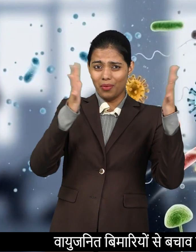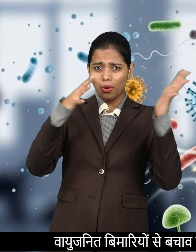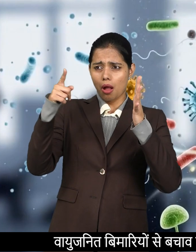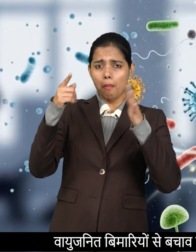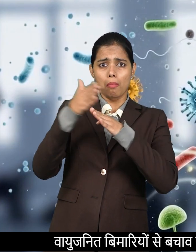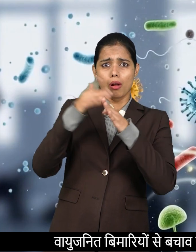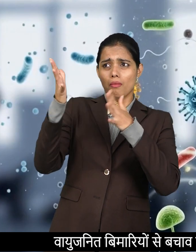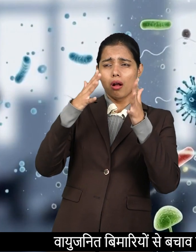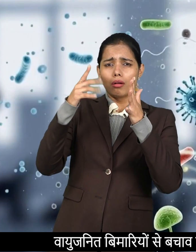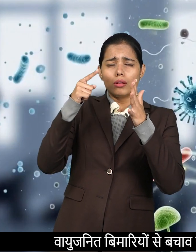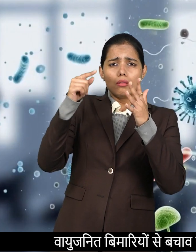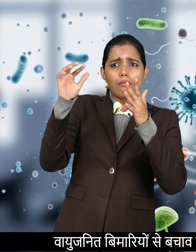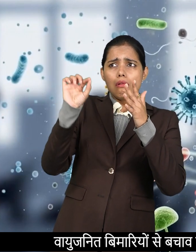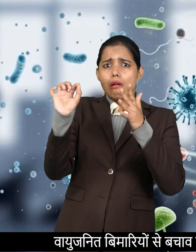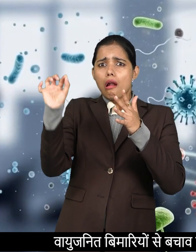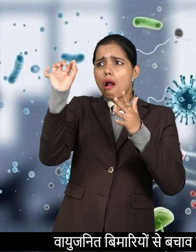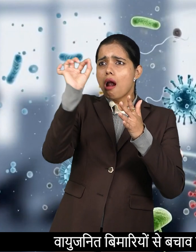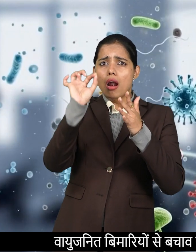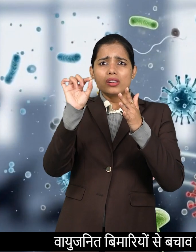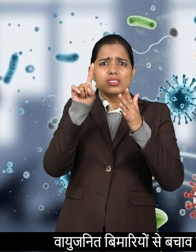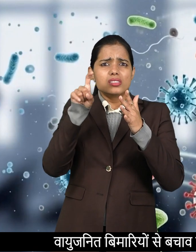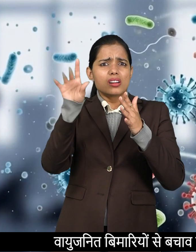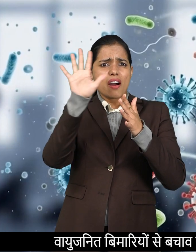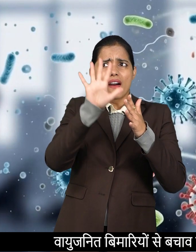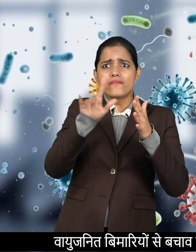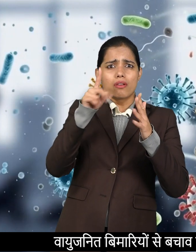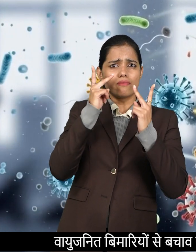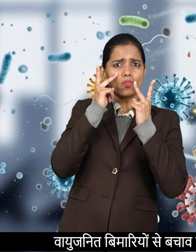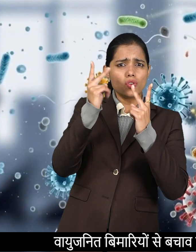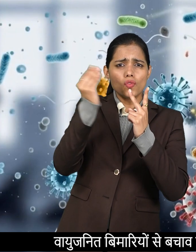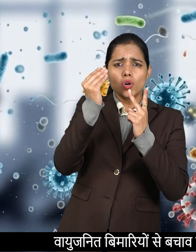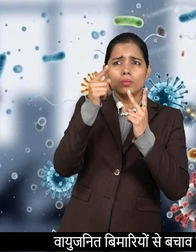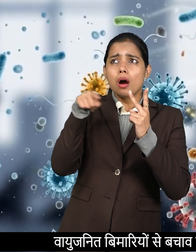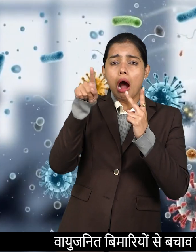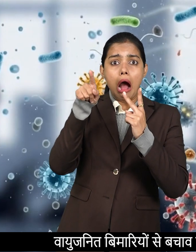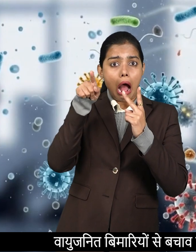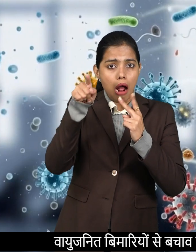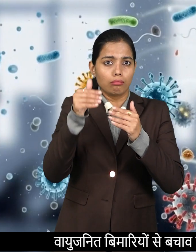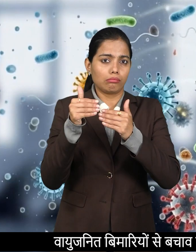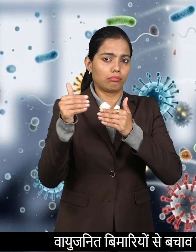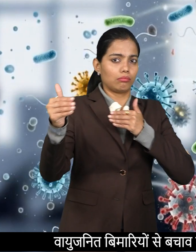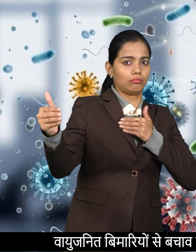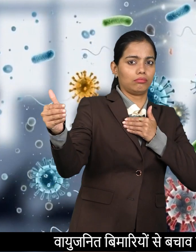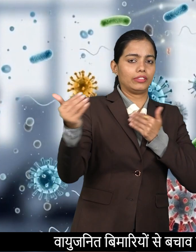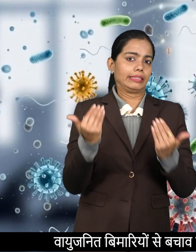वायुजनित बीमारियों से बचाव के लिए हमें कुछ सुरक्षा उपायों का पालन करना चाहिए।